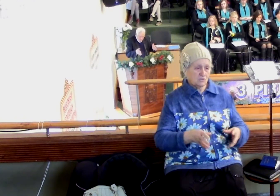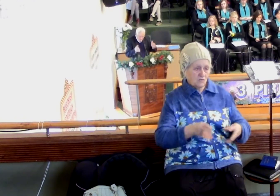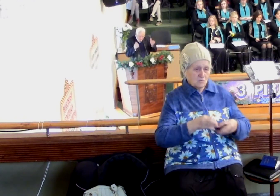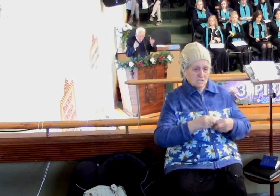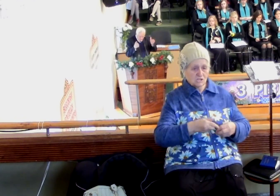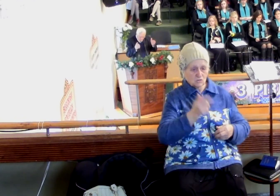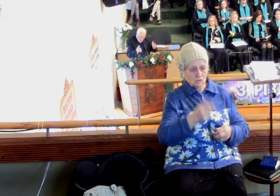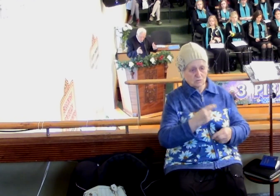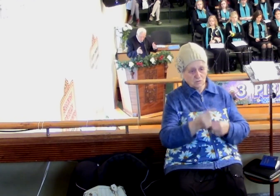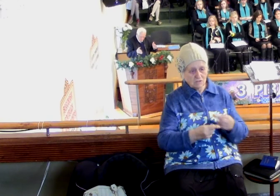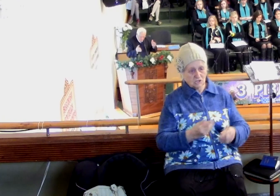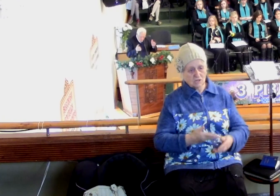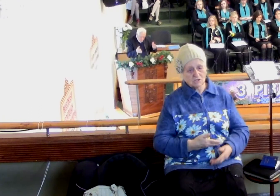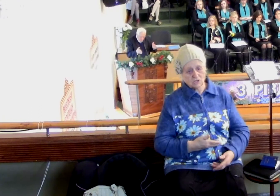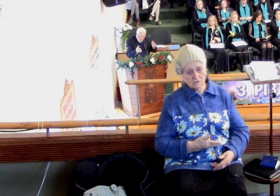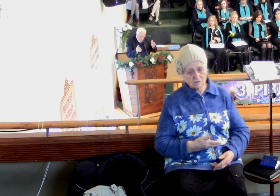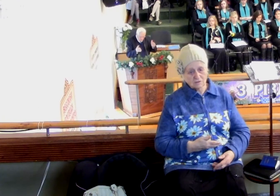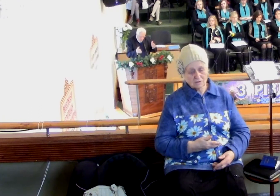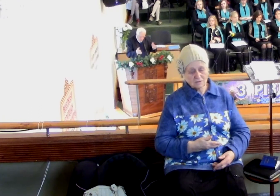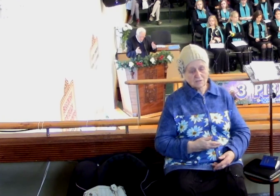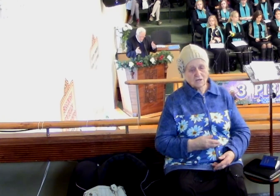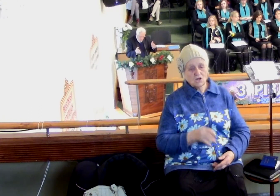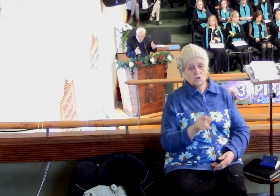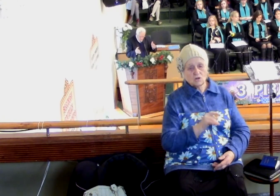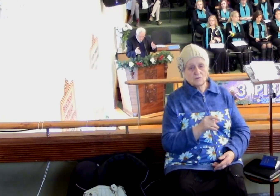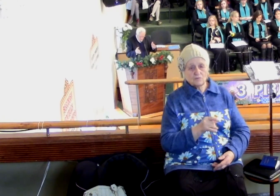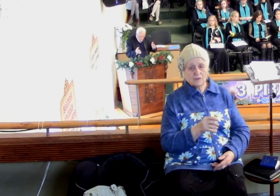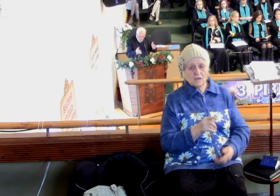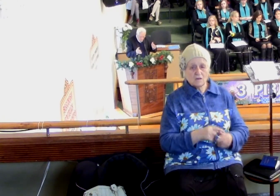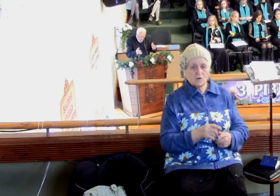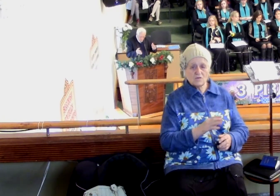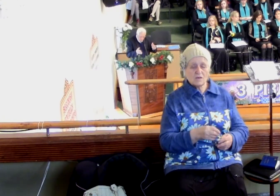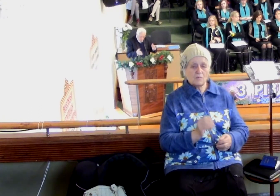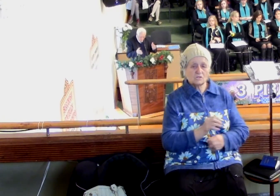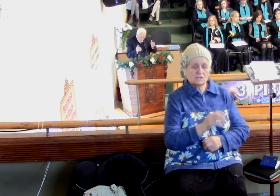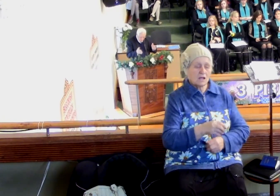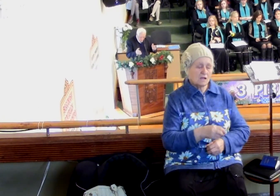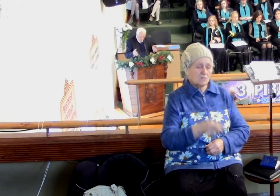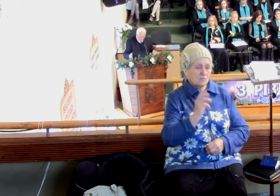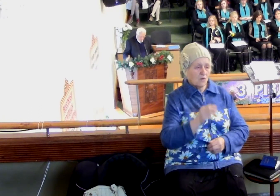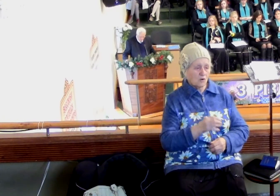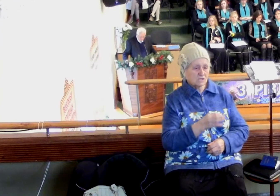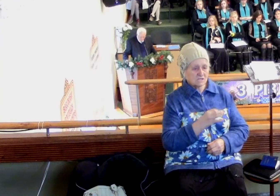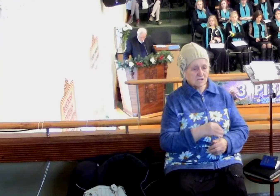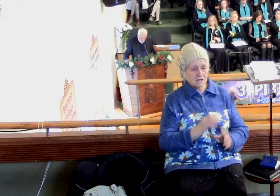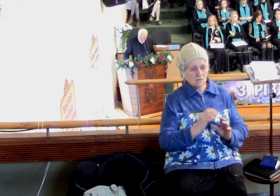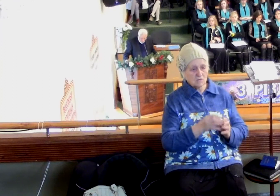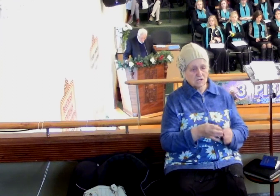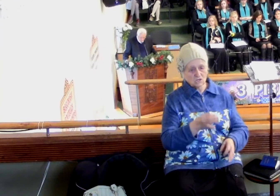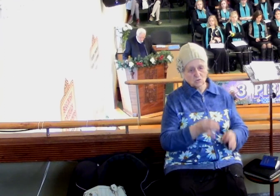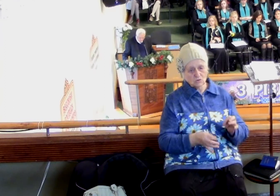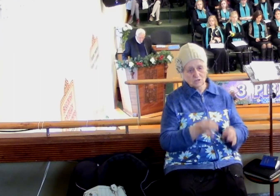мир спасен был через Него. Верующий в Него не судится,